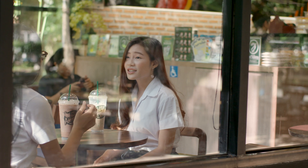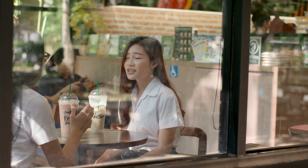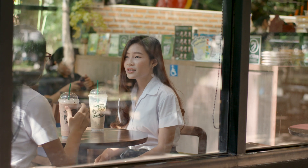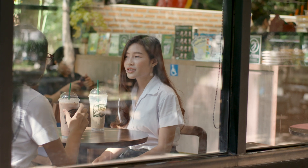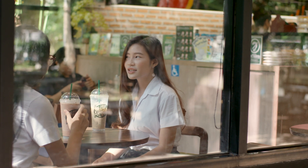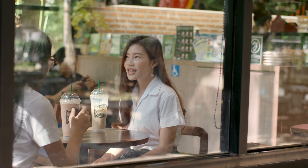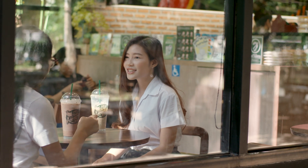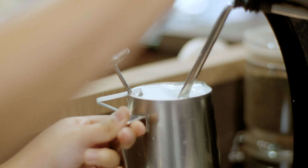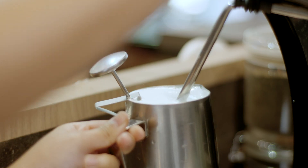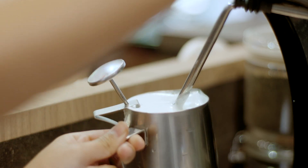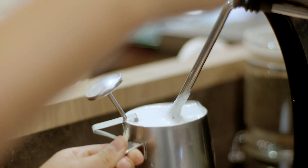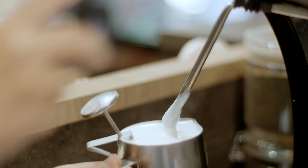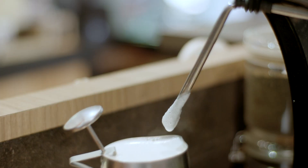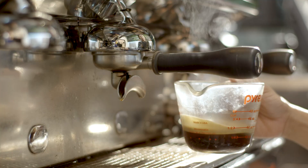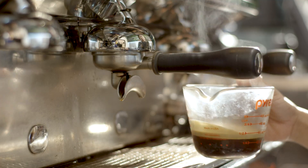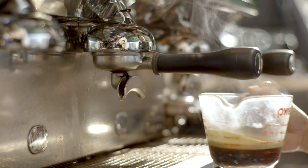ันไปเด้สามสี่เจ็ด